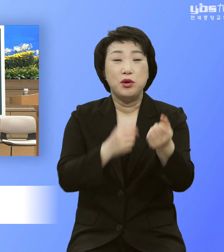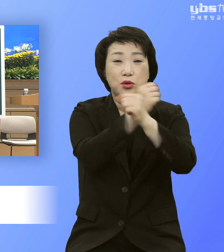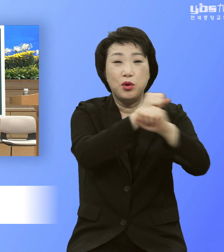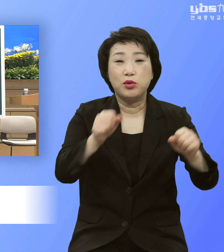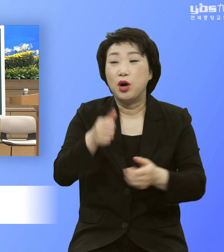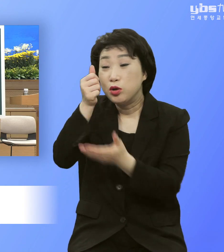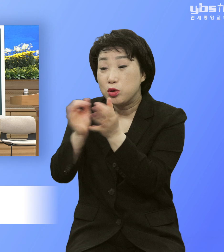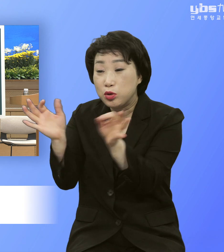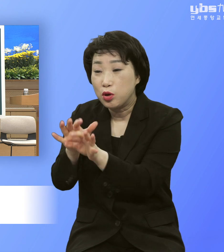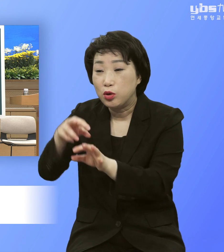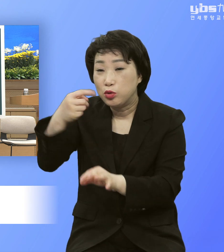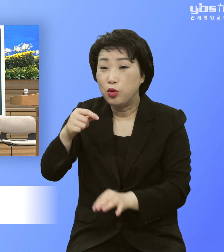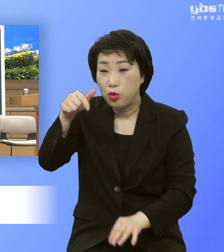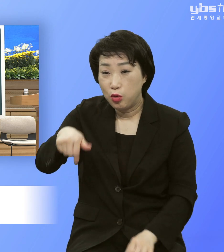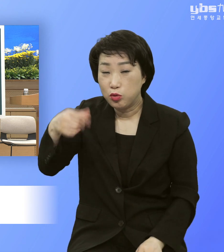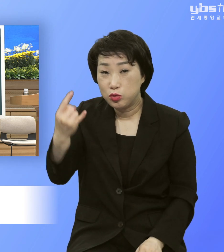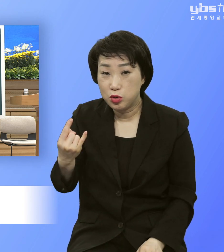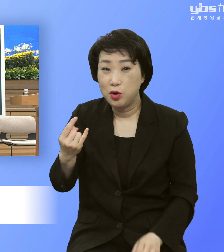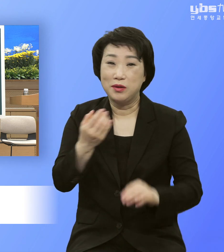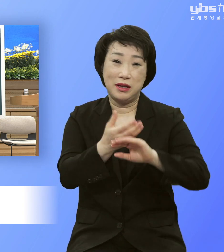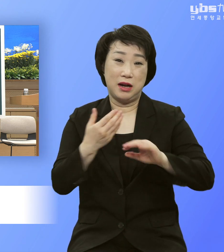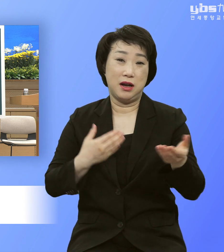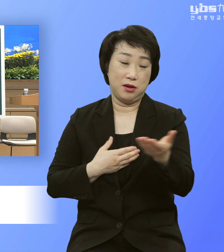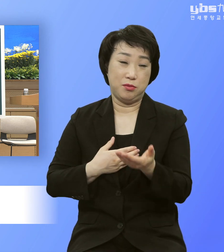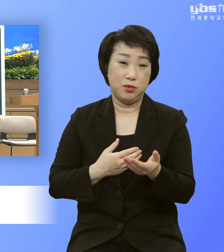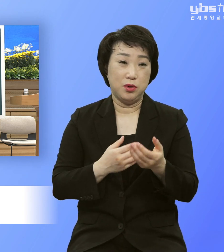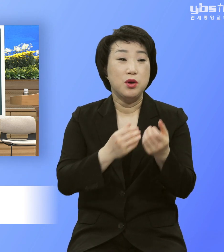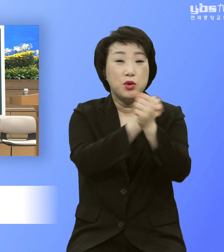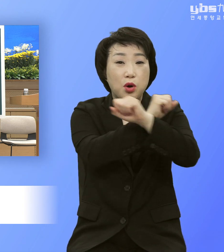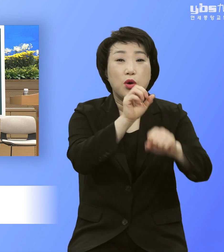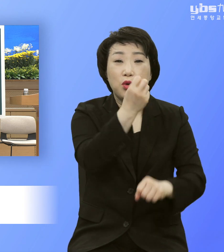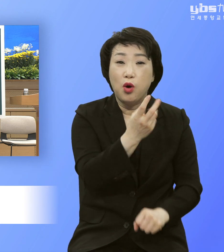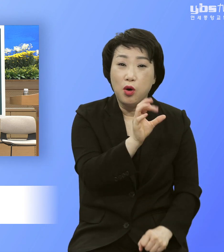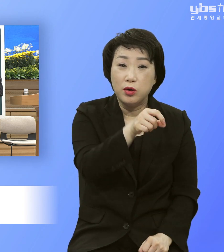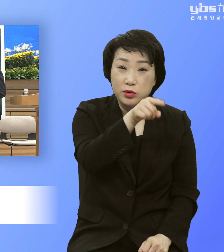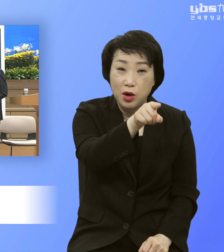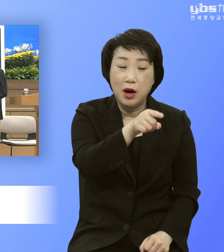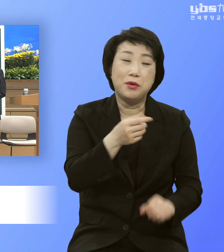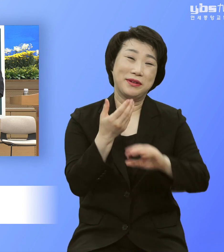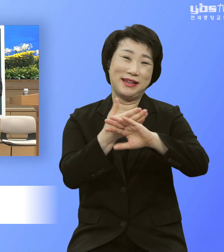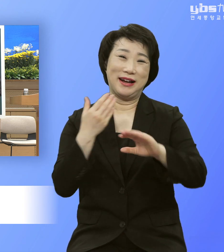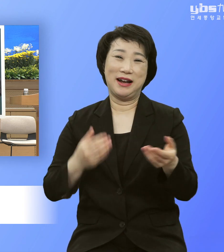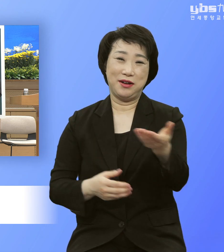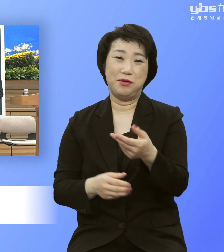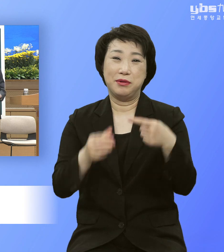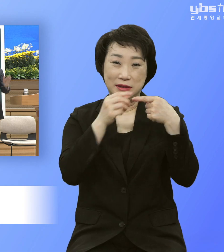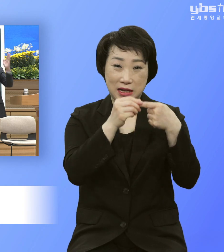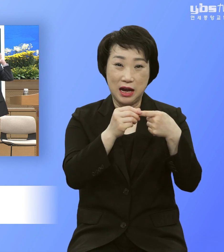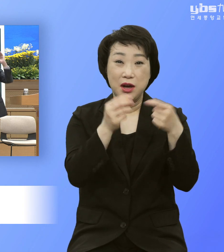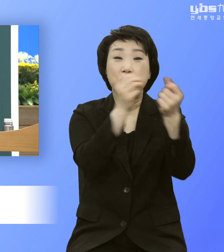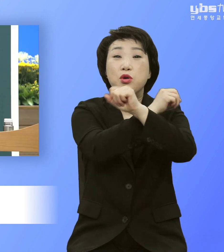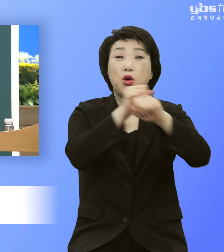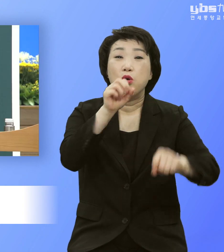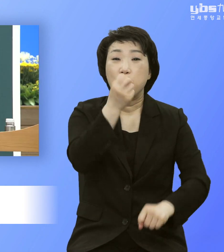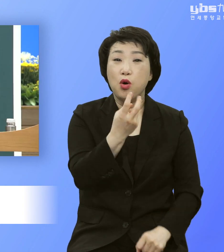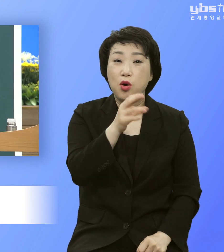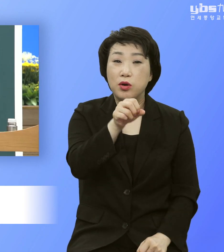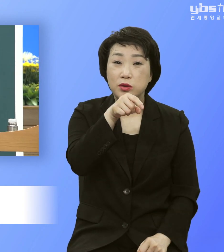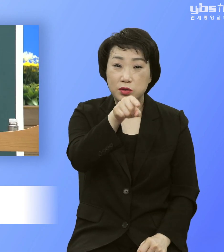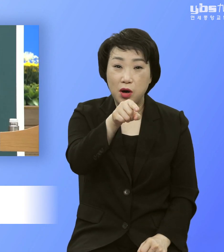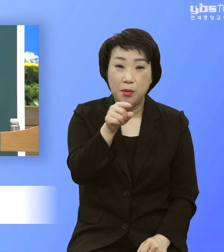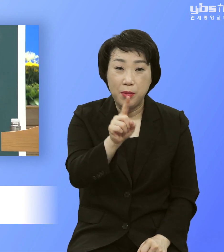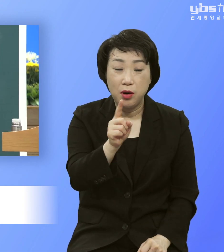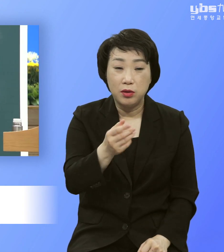용서와 속죄가 다른 게 뭐냐? 용서와 속죄가 다른 게 뭐냐? 용서라는 말은